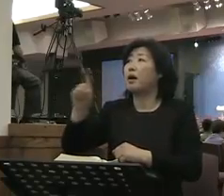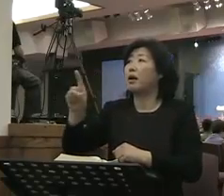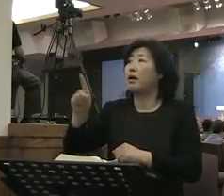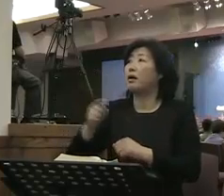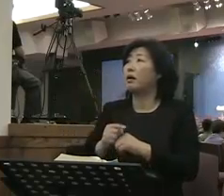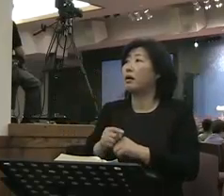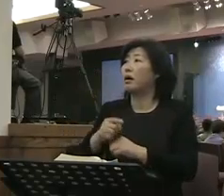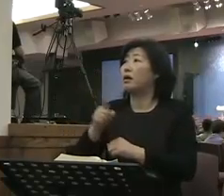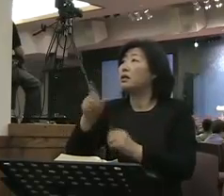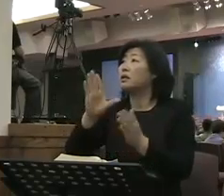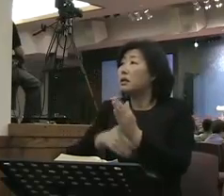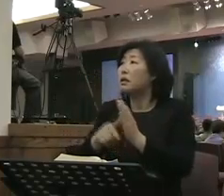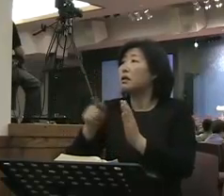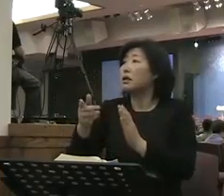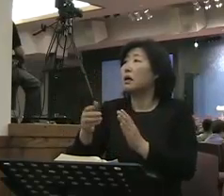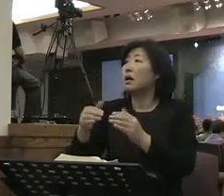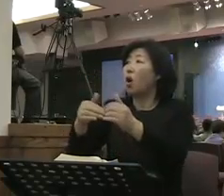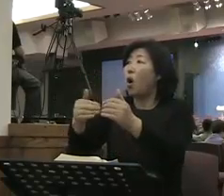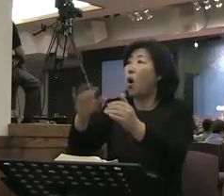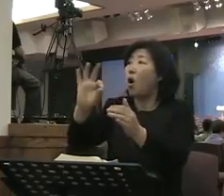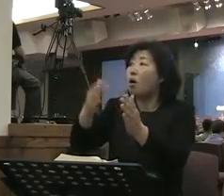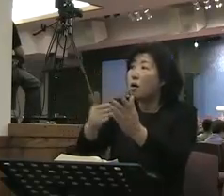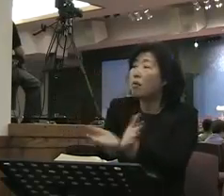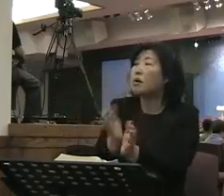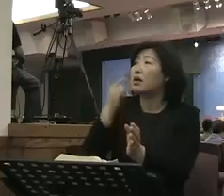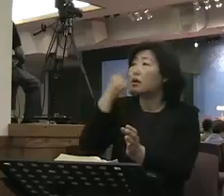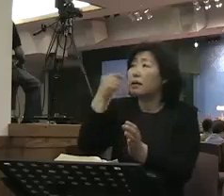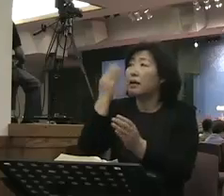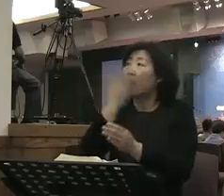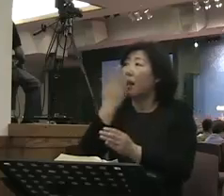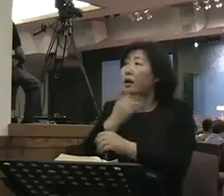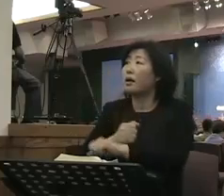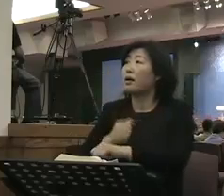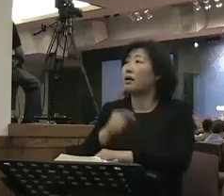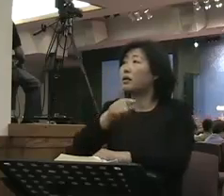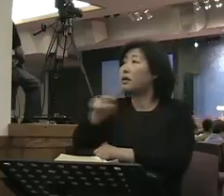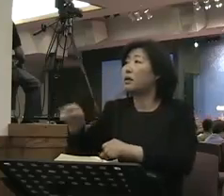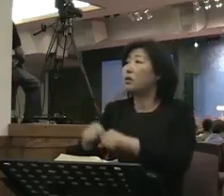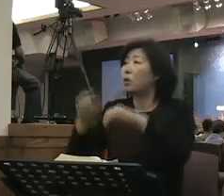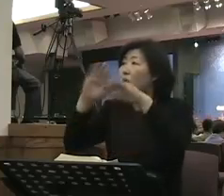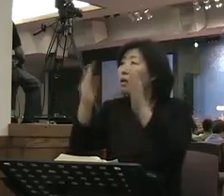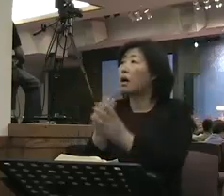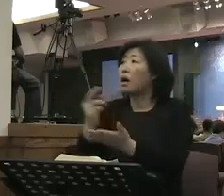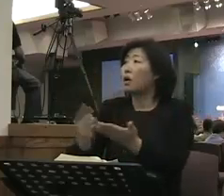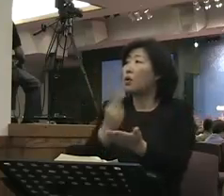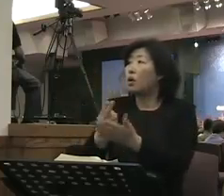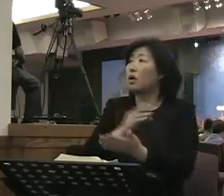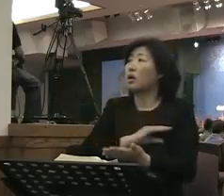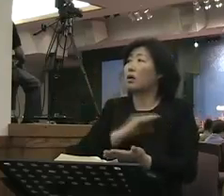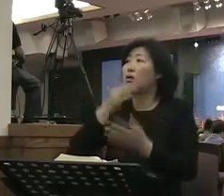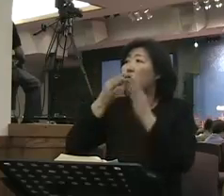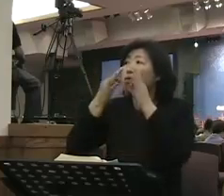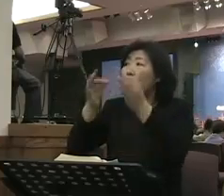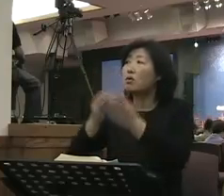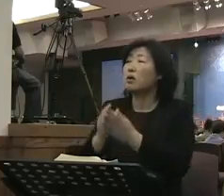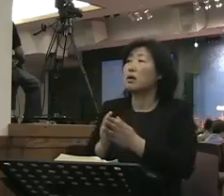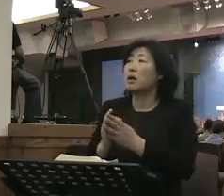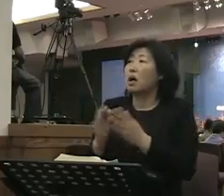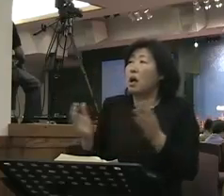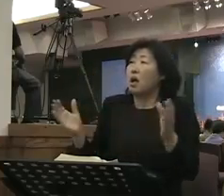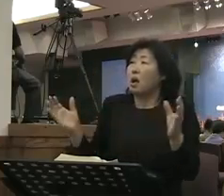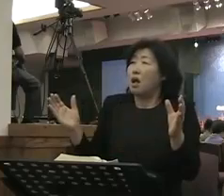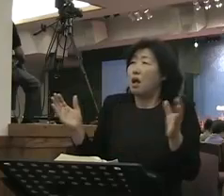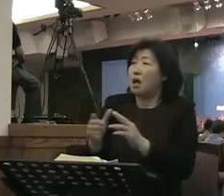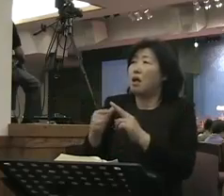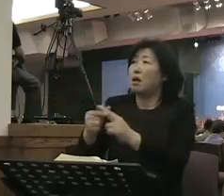하십니다. 그때에 내가 열방의 입술을 깨끗게 하여 그들로 다 하나 여호와의 이름을 부르며 일심으로